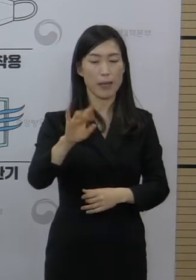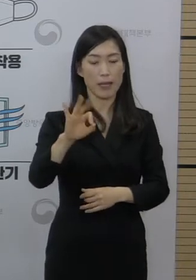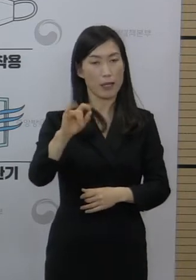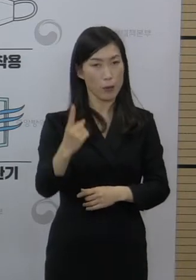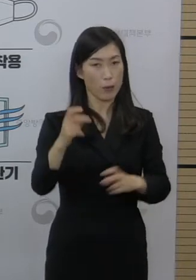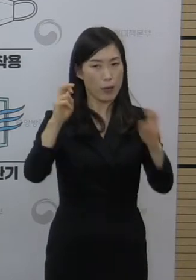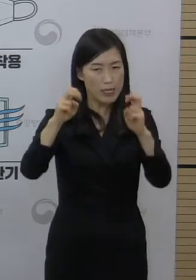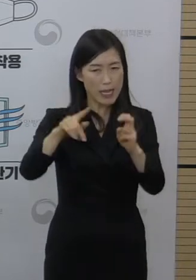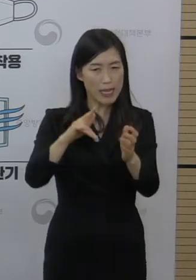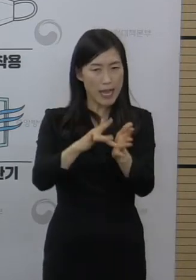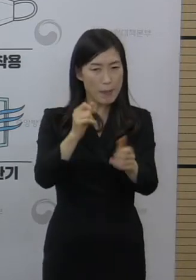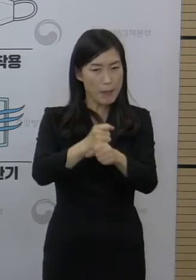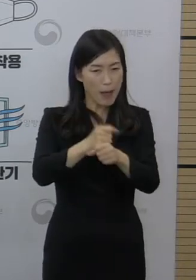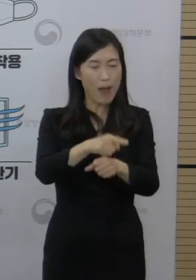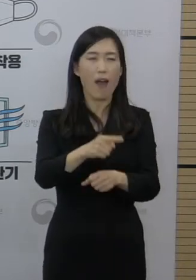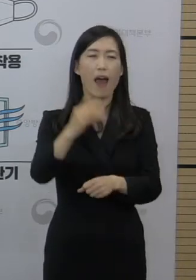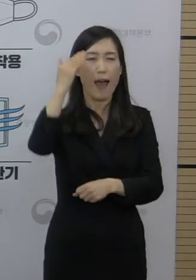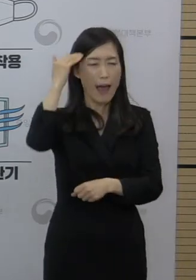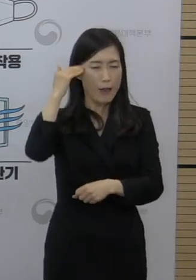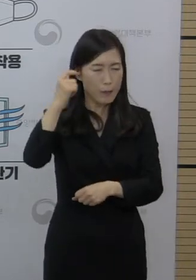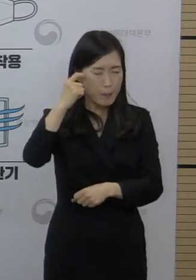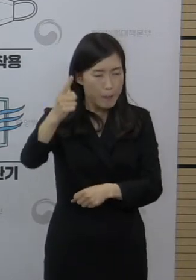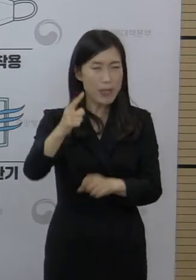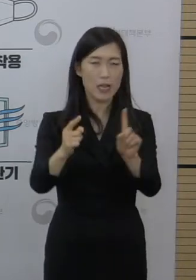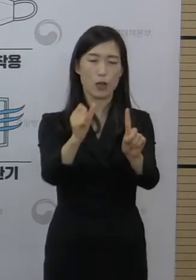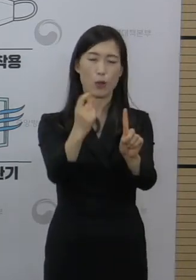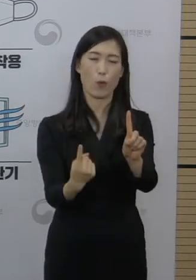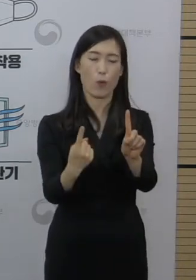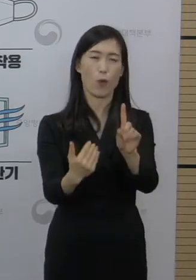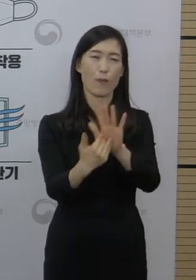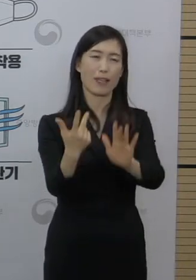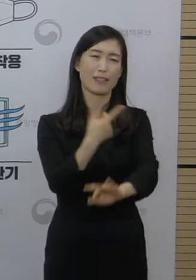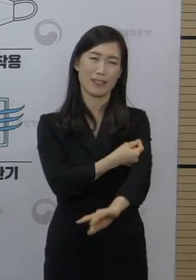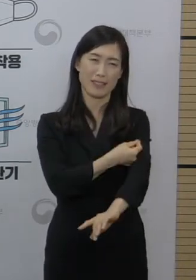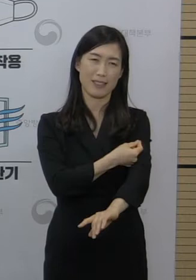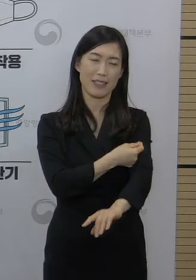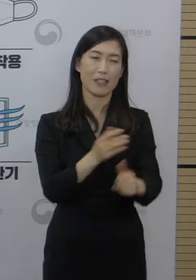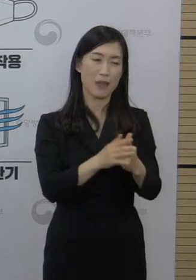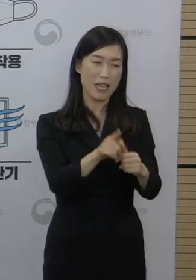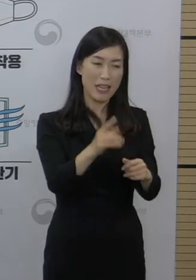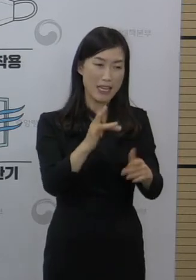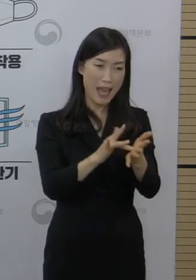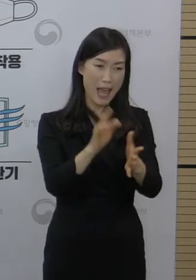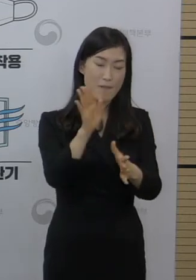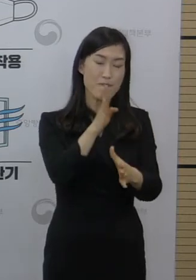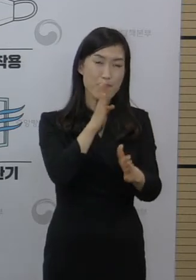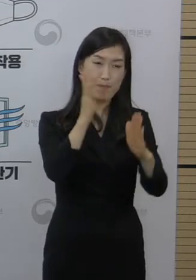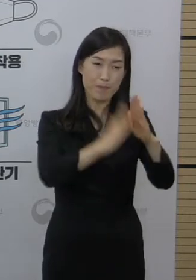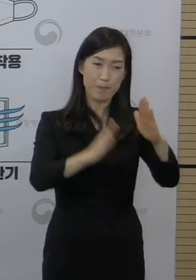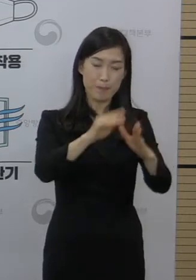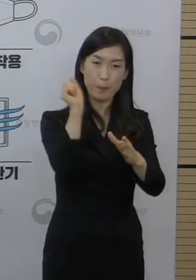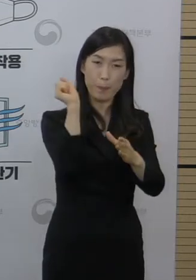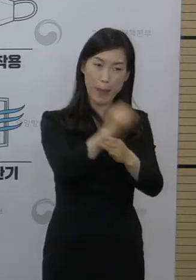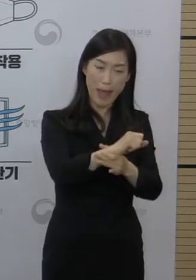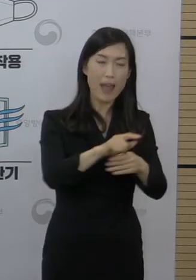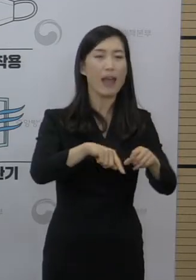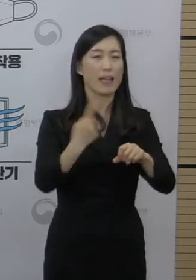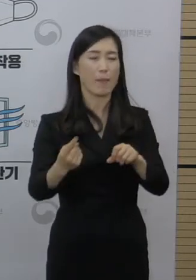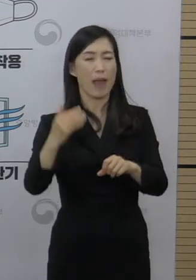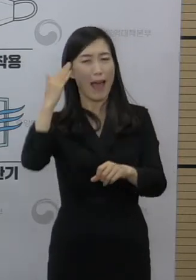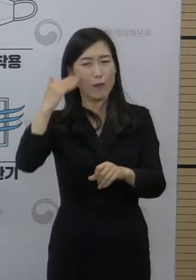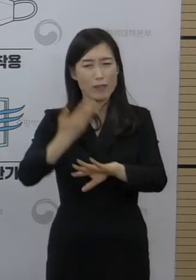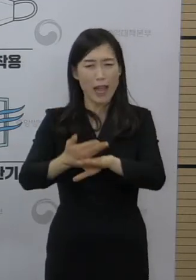백신이 곡산 위로 백신인 만큼 국내의 다른 기업들이 후속 백신을 개발하기 위한 대조